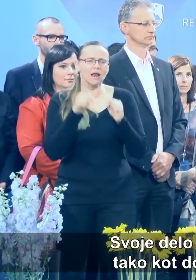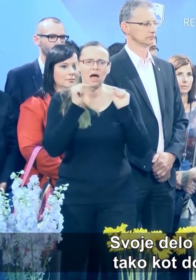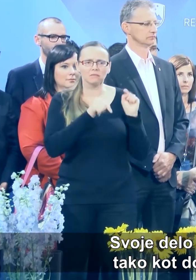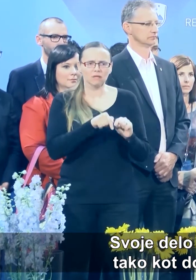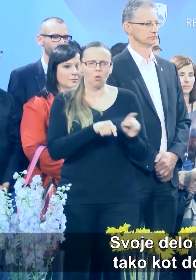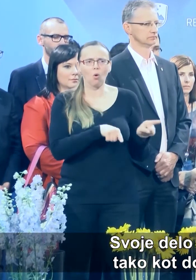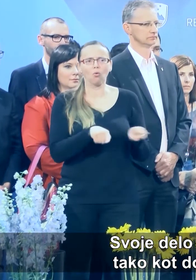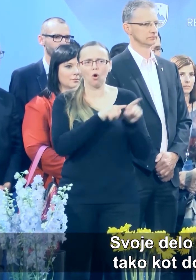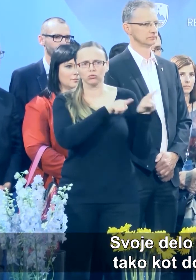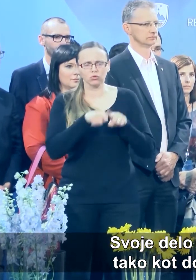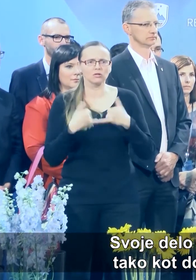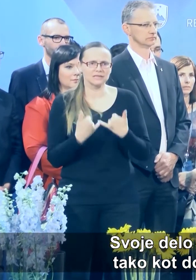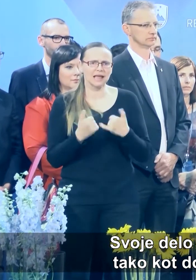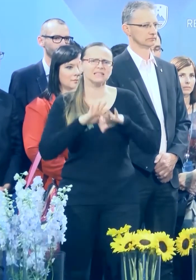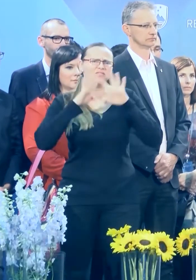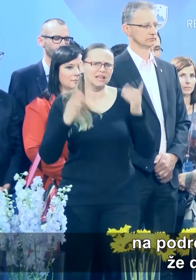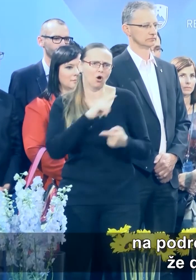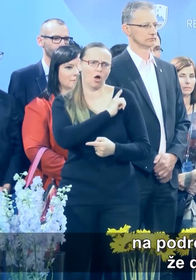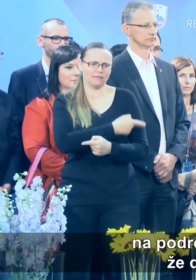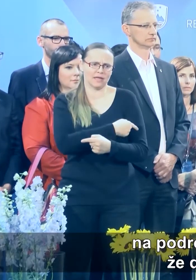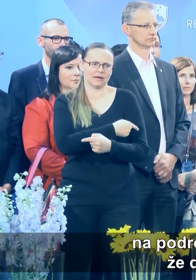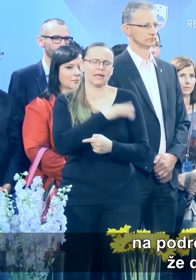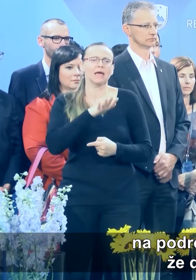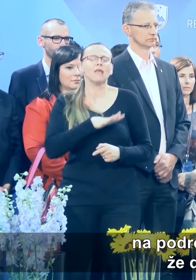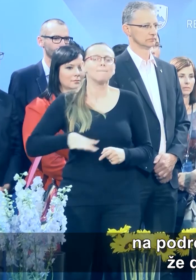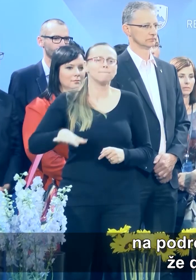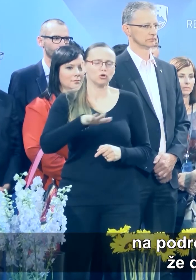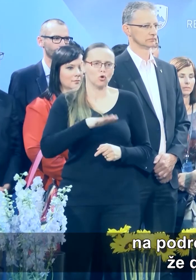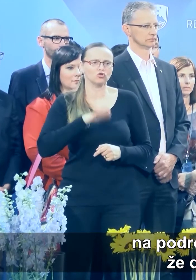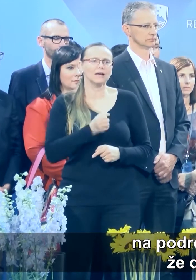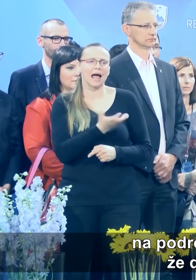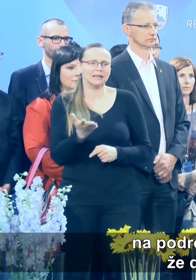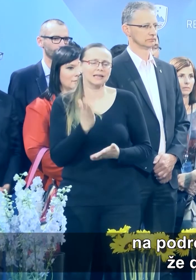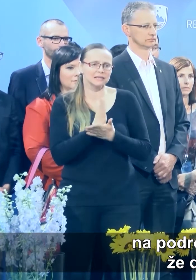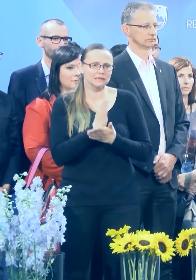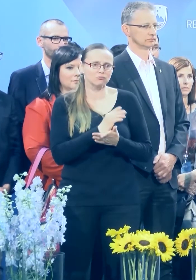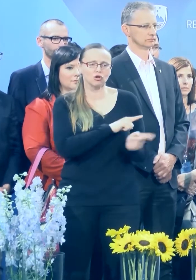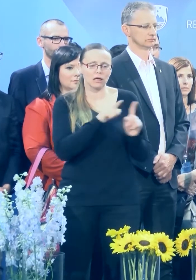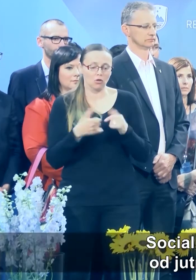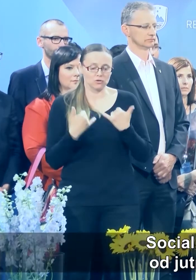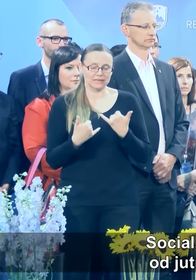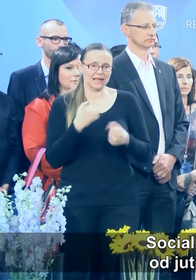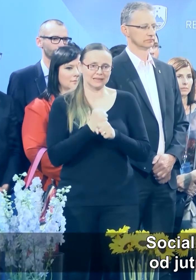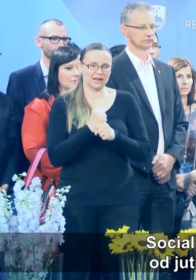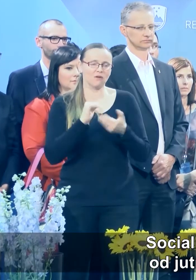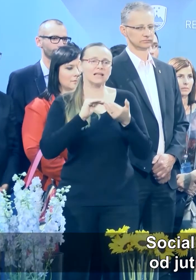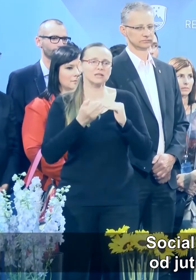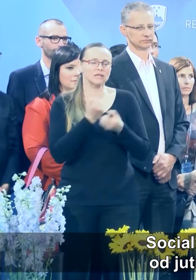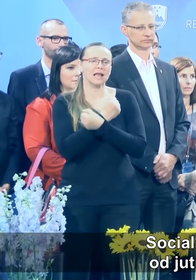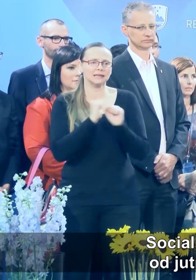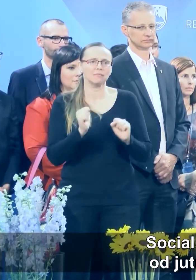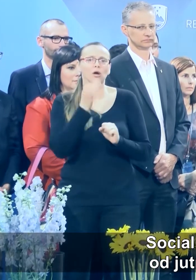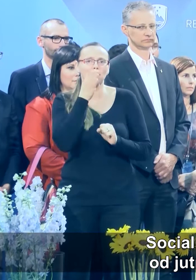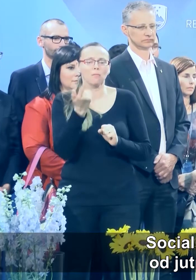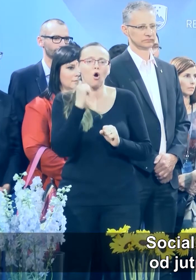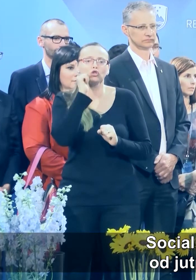do zdaj, z veliko energije na področjih, na katerih sem že do zdaj delovala. Socialni demokrati bomo